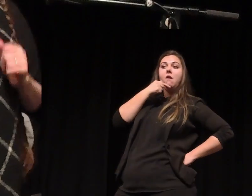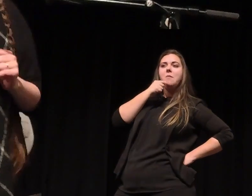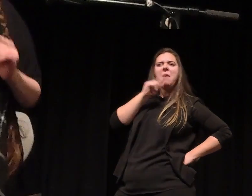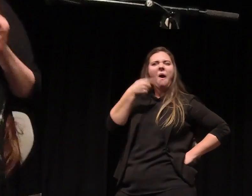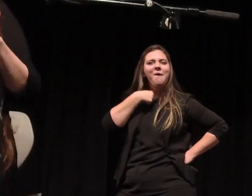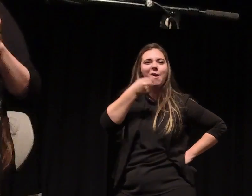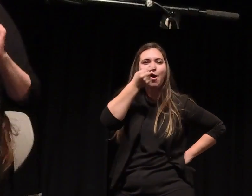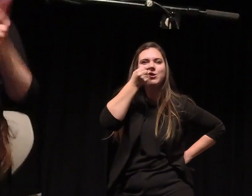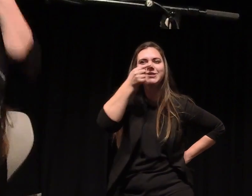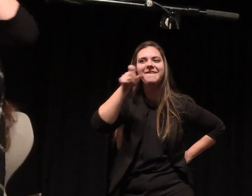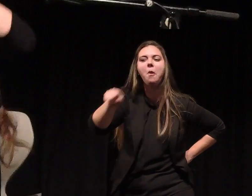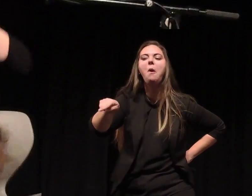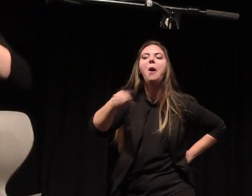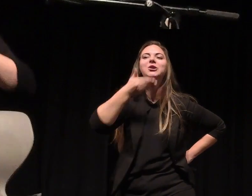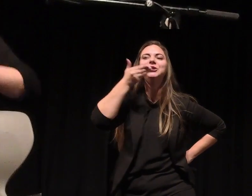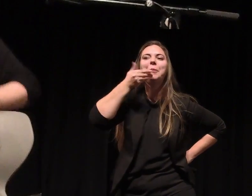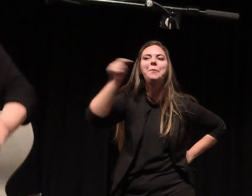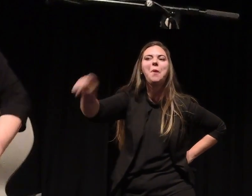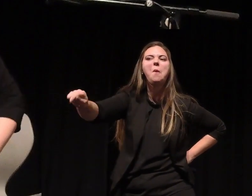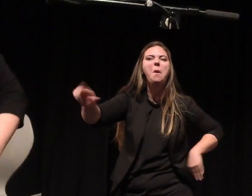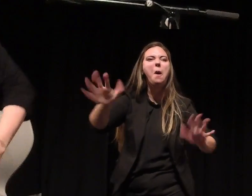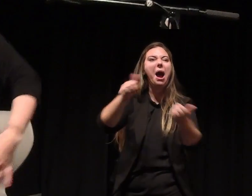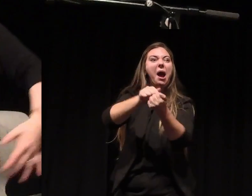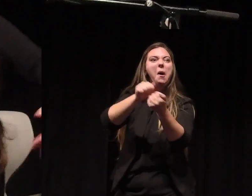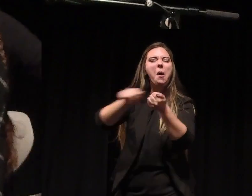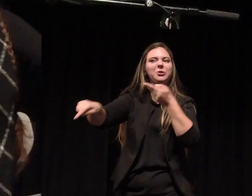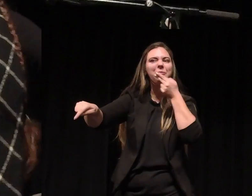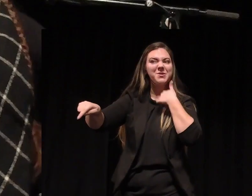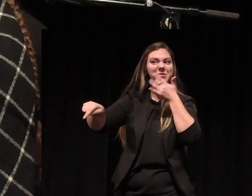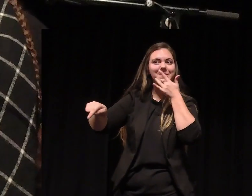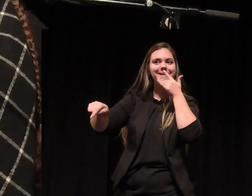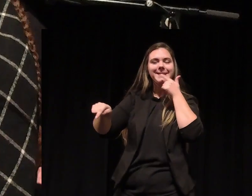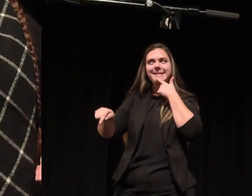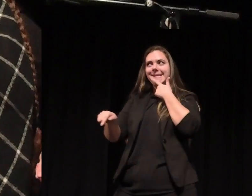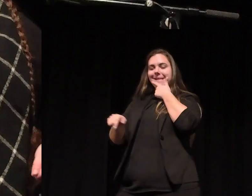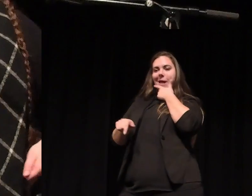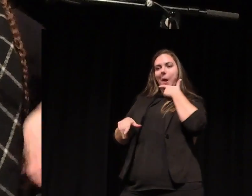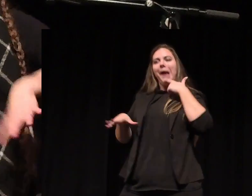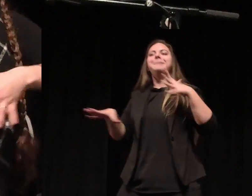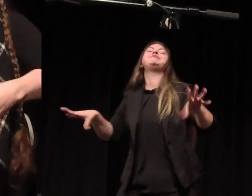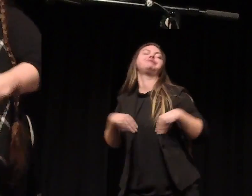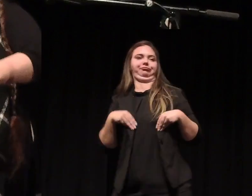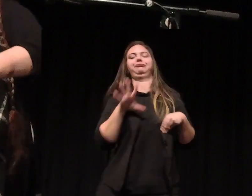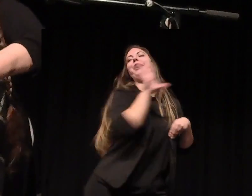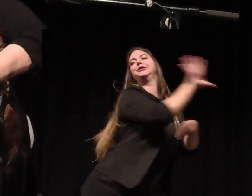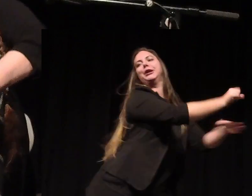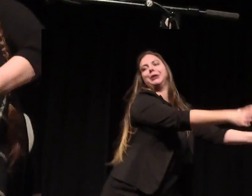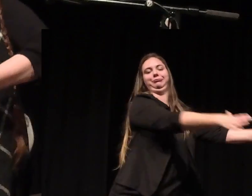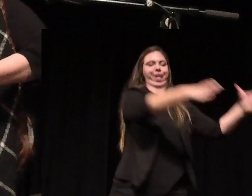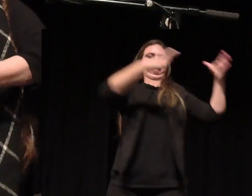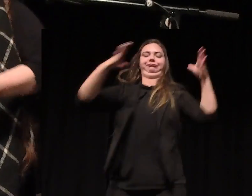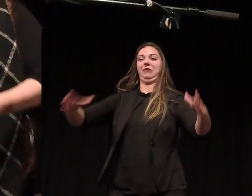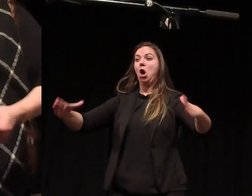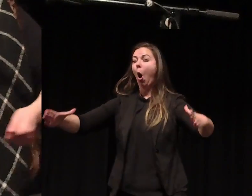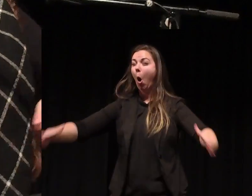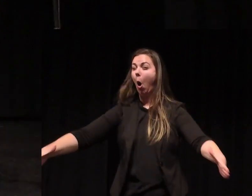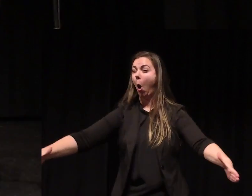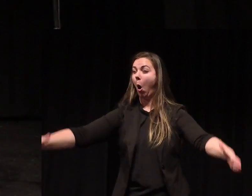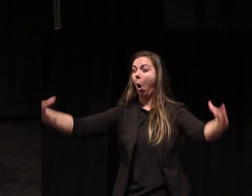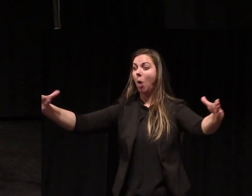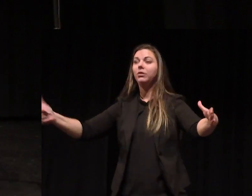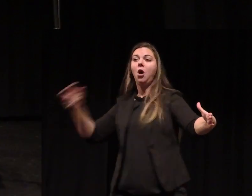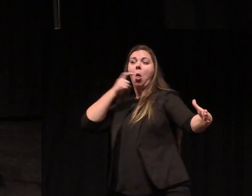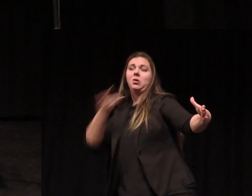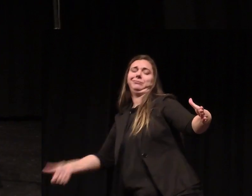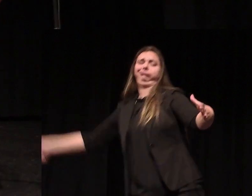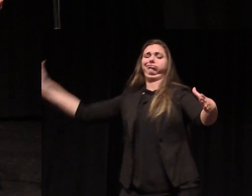soupe aux cailloux. Rentrée chez elle, elle a pris sa plus grosse marmite, elle l'a remplie d'eau et elle et l'étranger l'ont